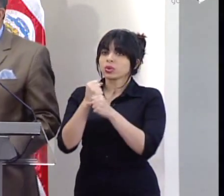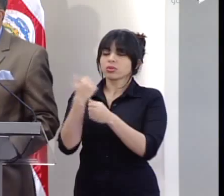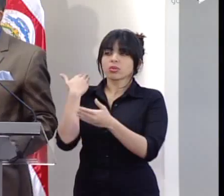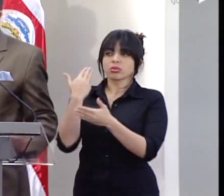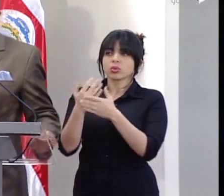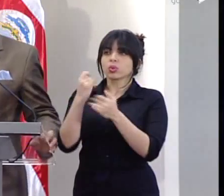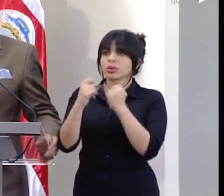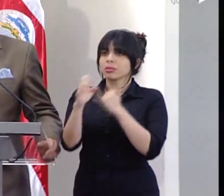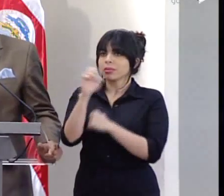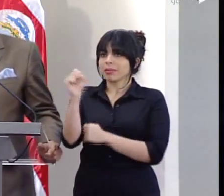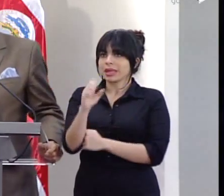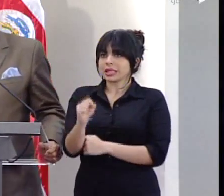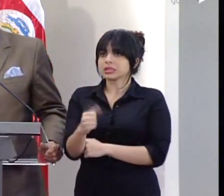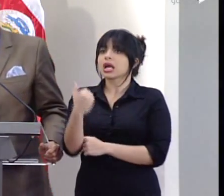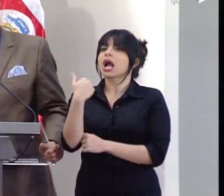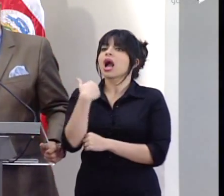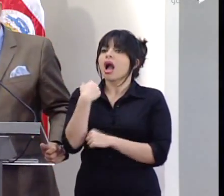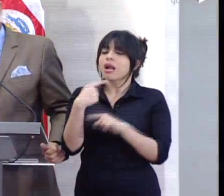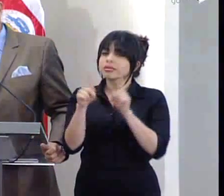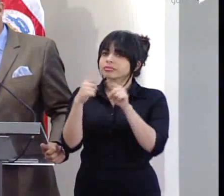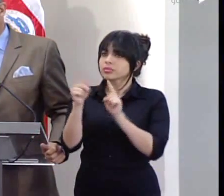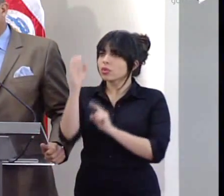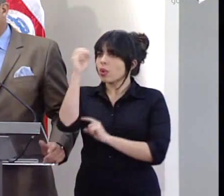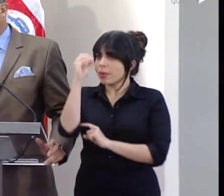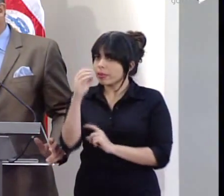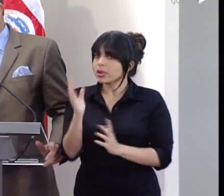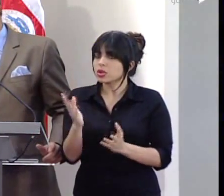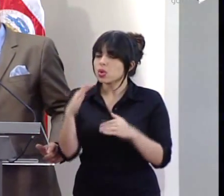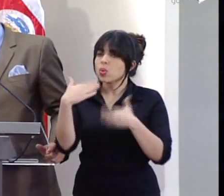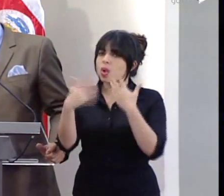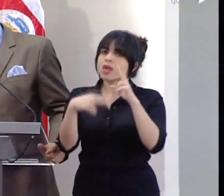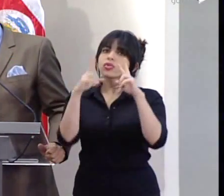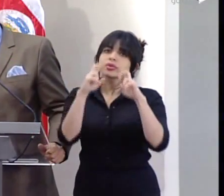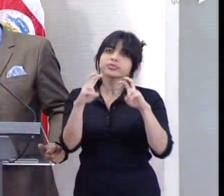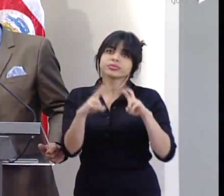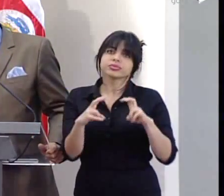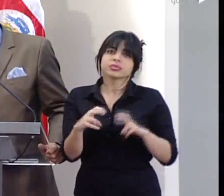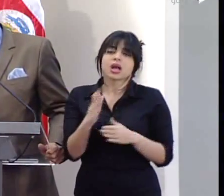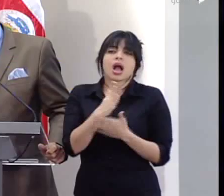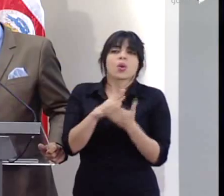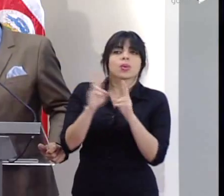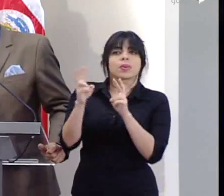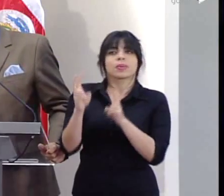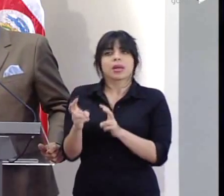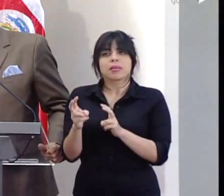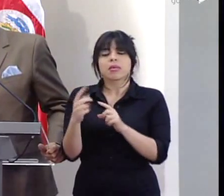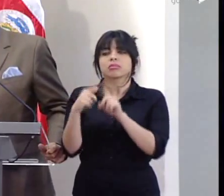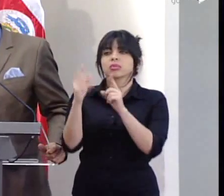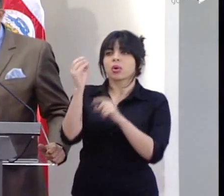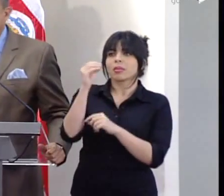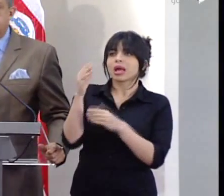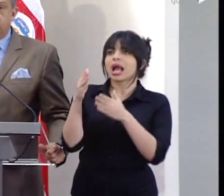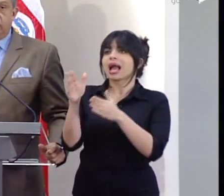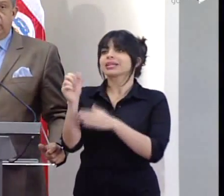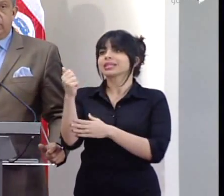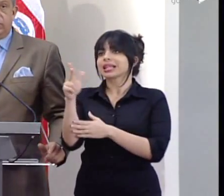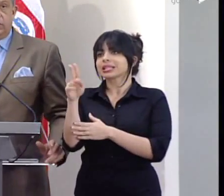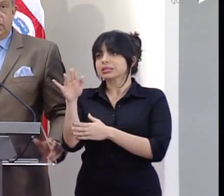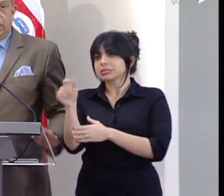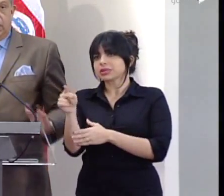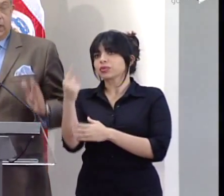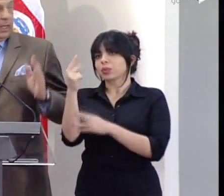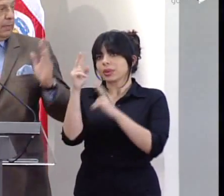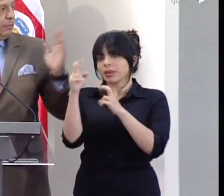los últimos meses. Ha habido discrepancias en el análisis de algunos temas. Calle 13 bis es uno de